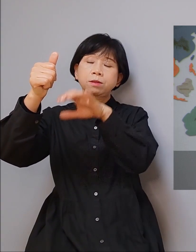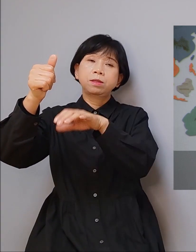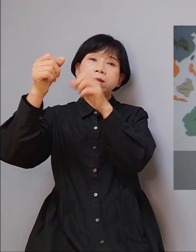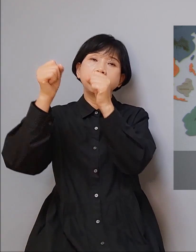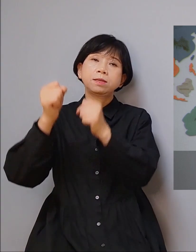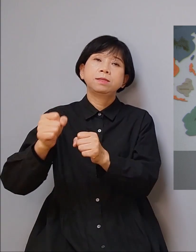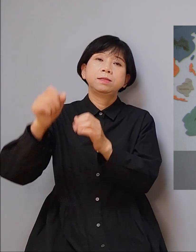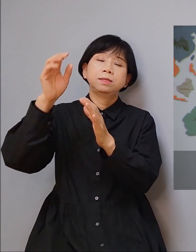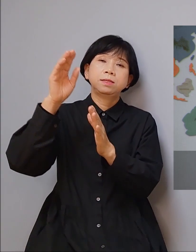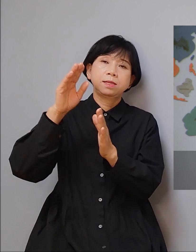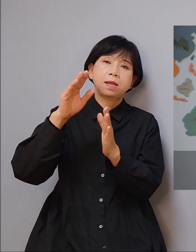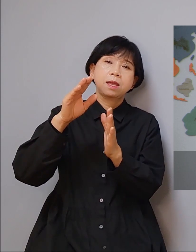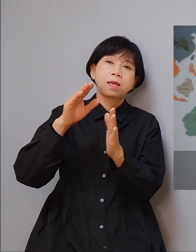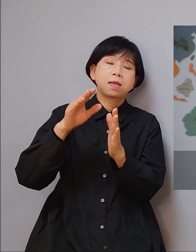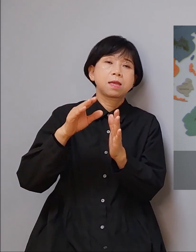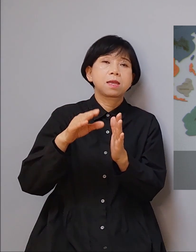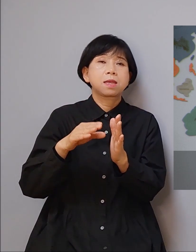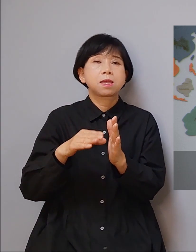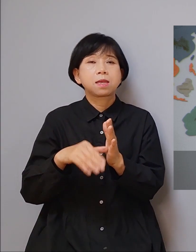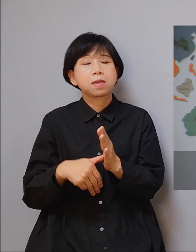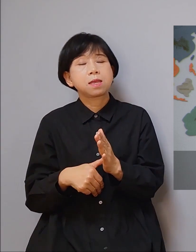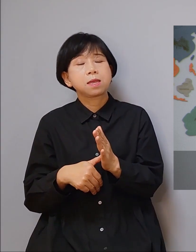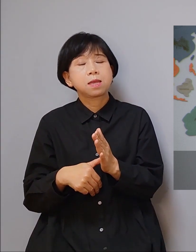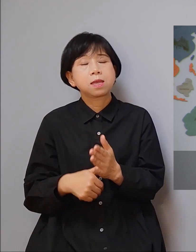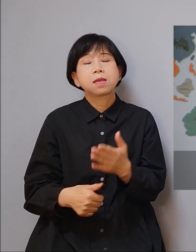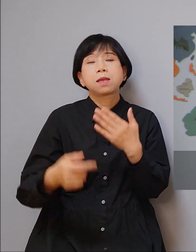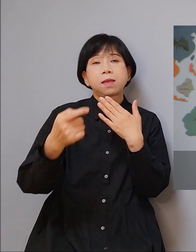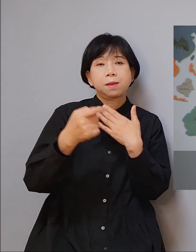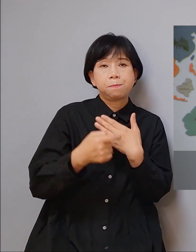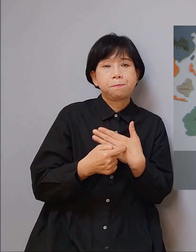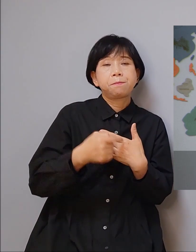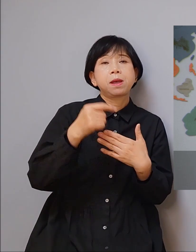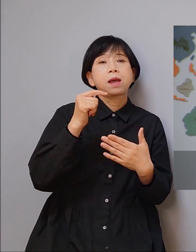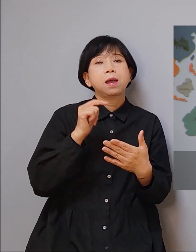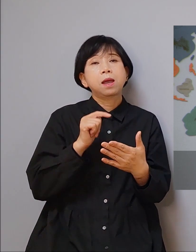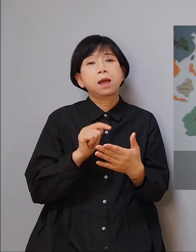주의 곁에 있을 때